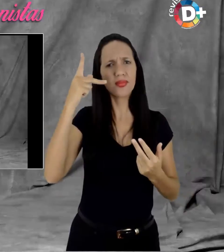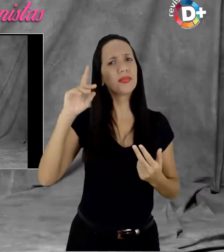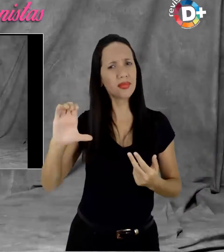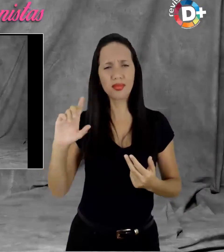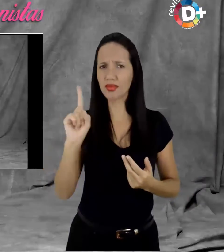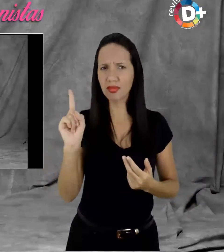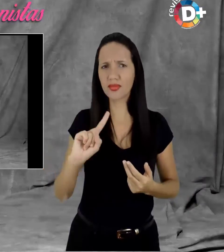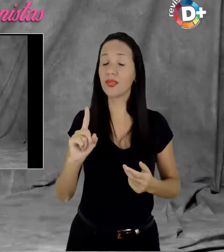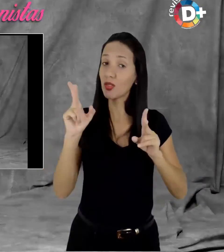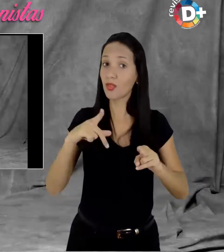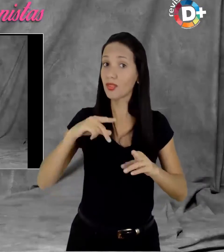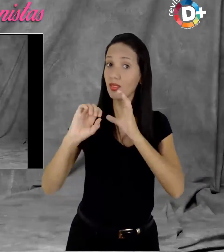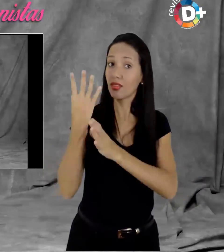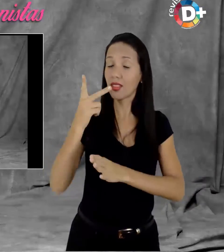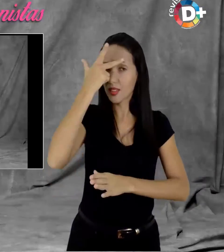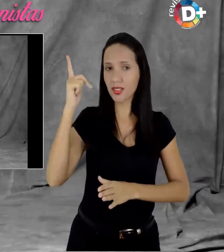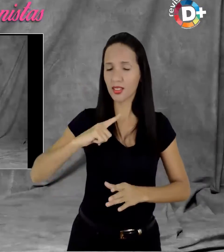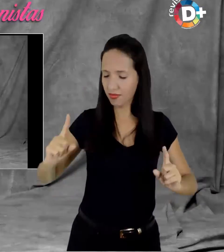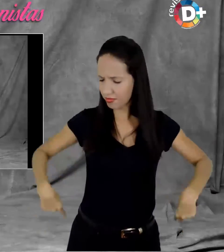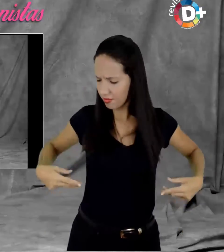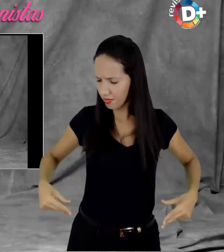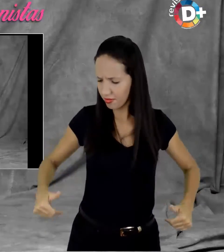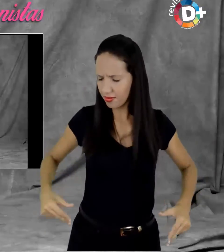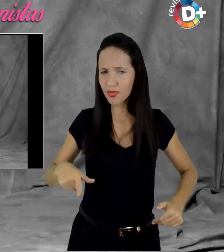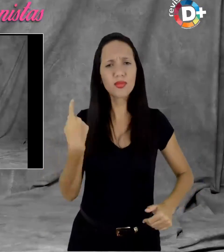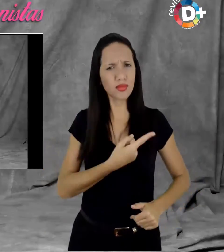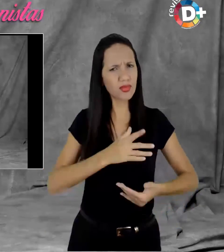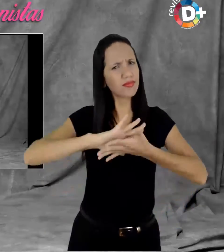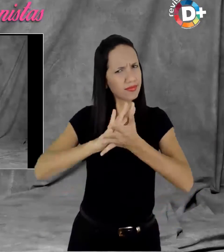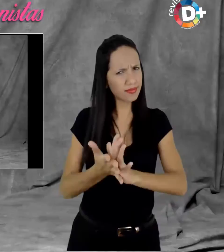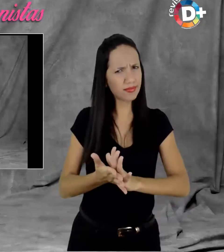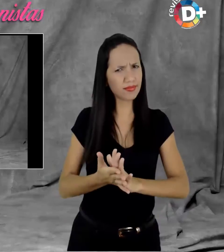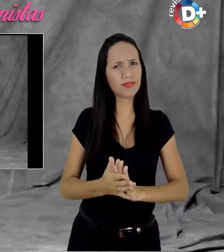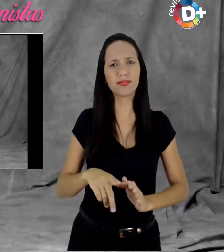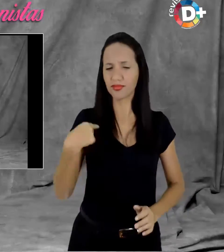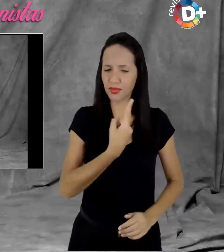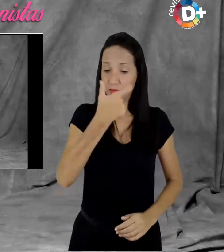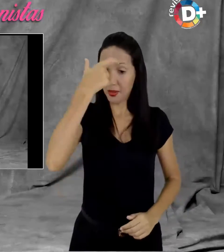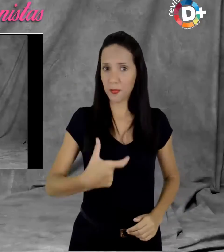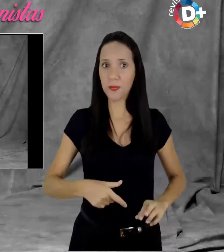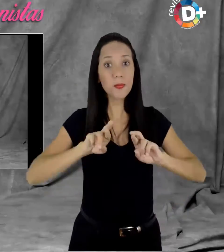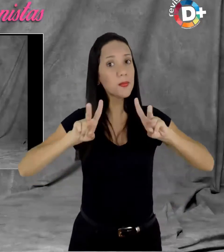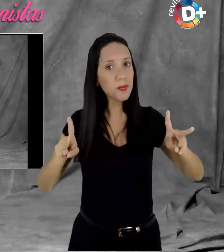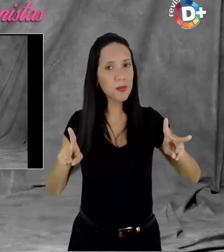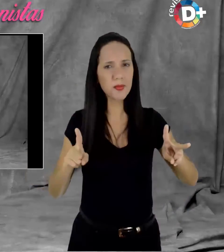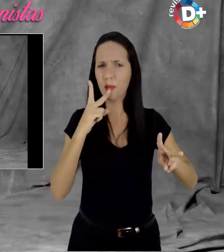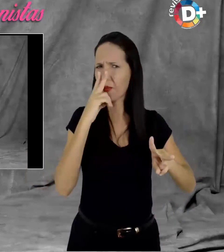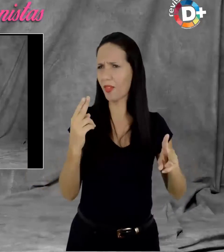tranquilamente acontecer com uma cadeirante, afirma. Então, somos ainda mais excluídas. A